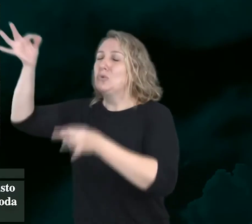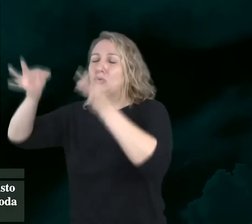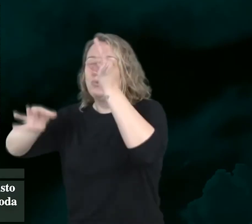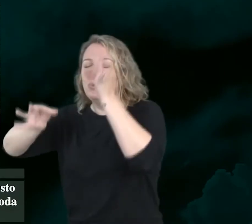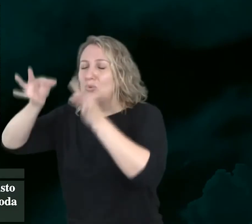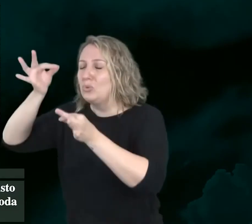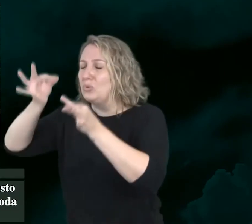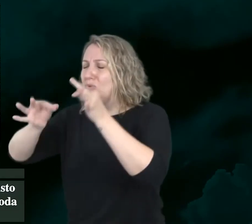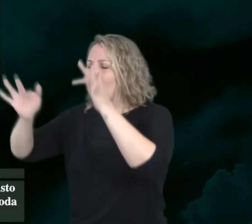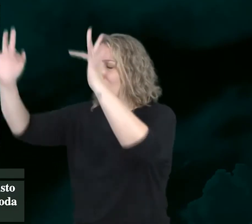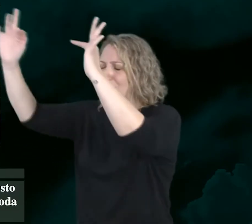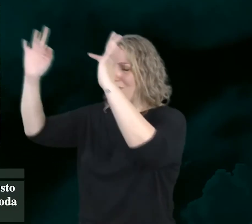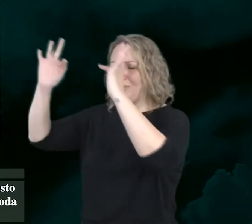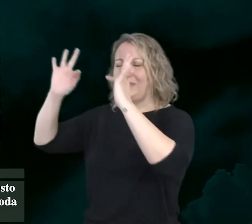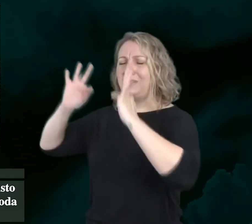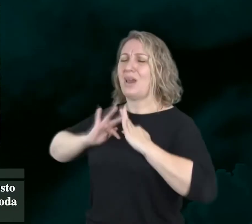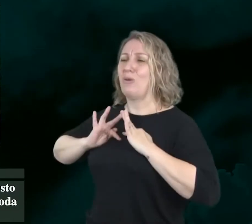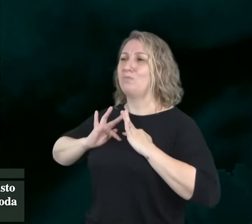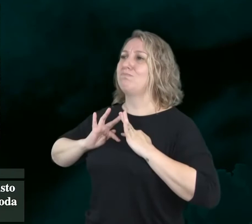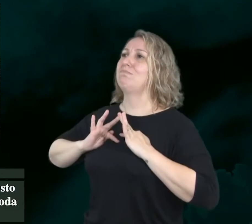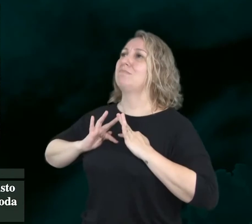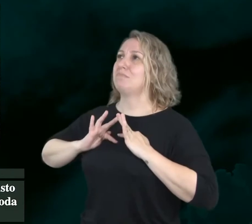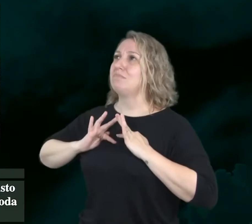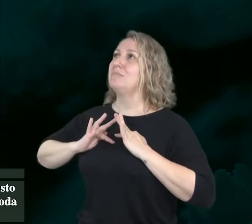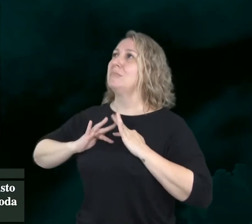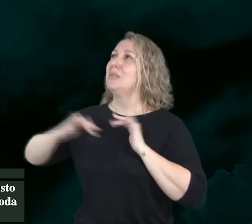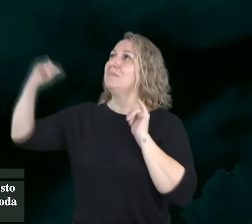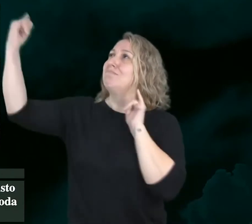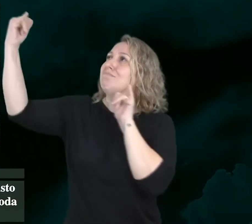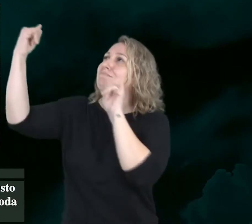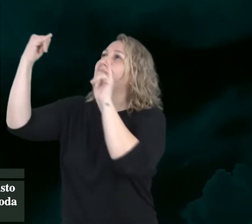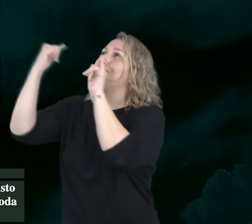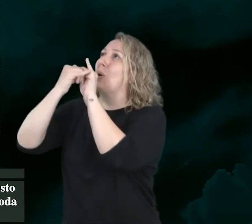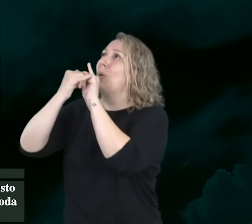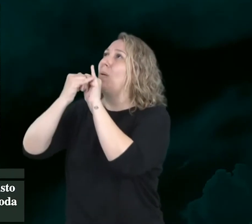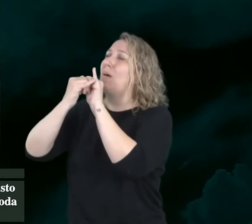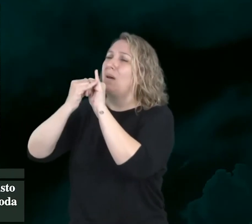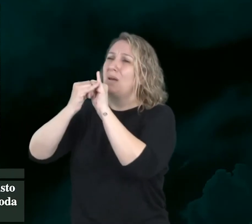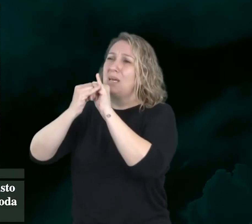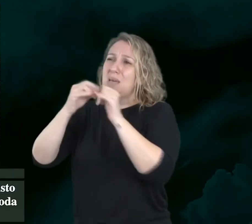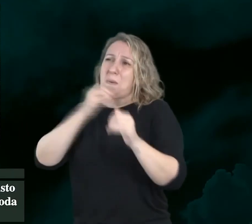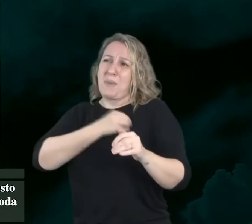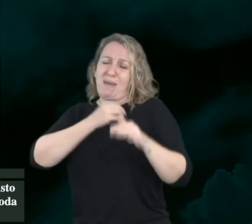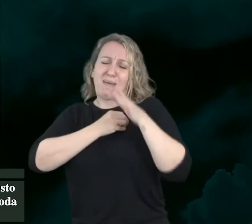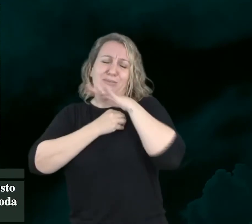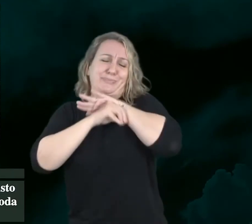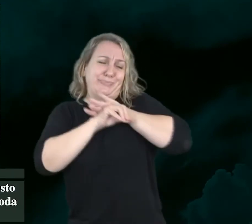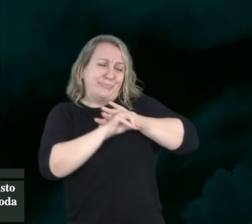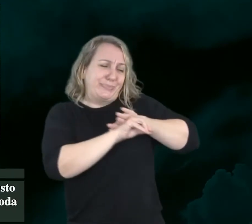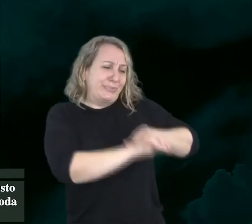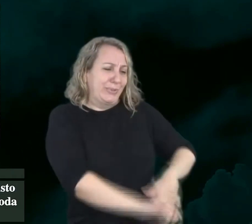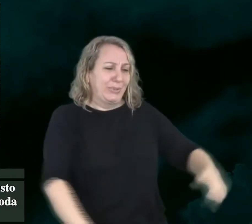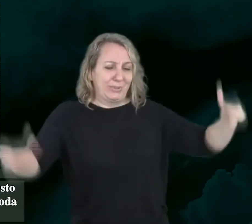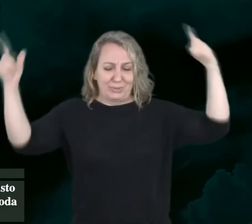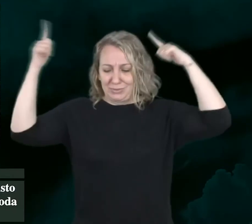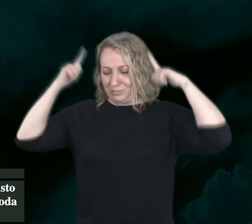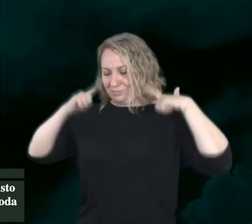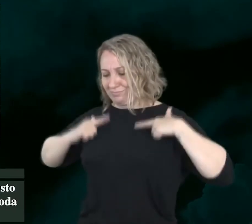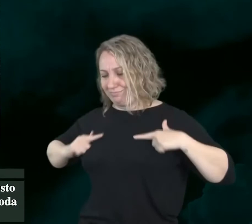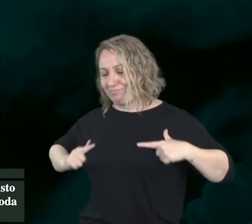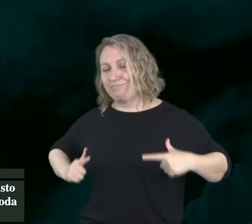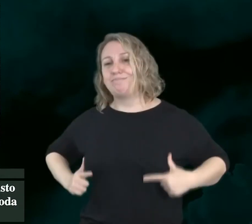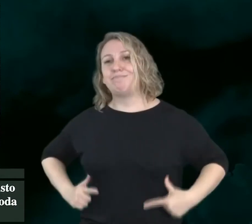perdoar os pecados e nos purificar de toda injustiça. Queridos irmãos, confessar